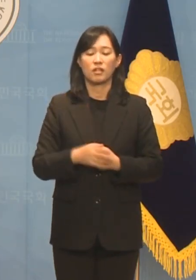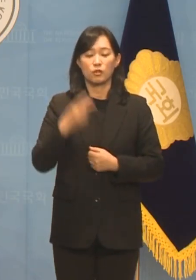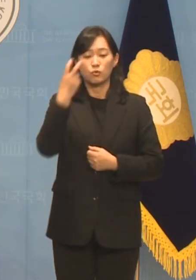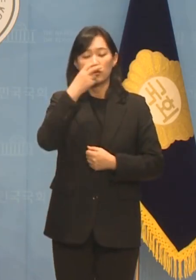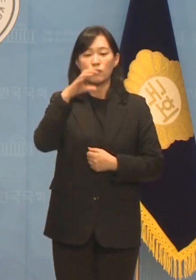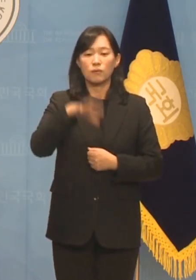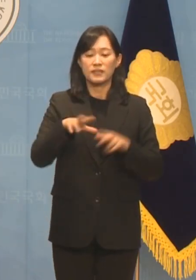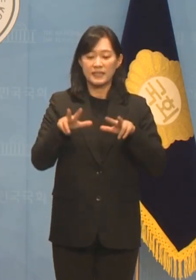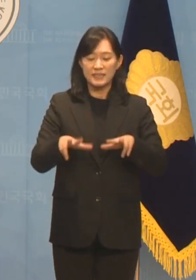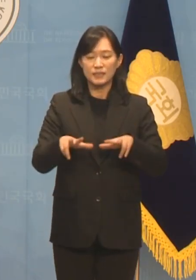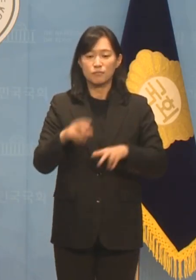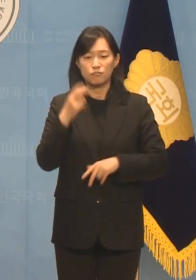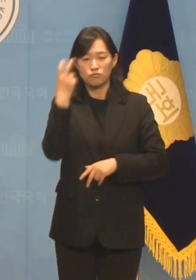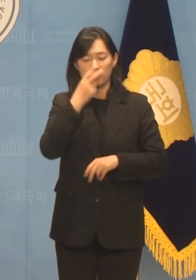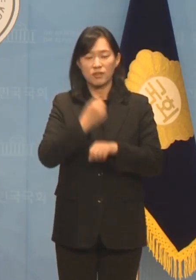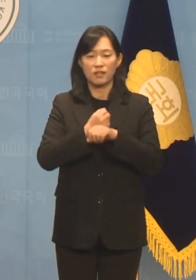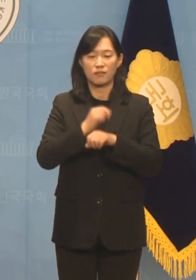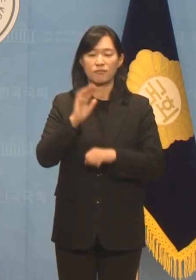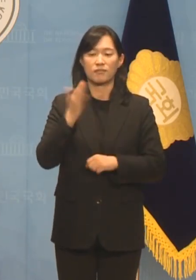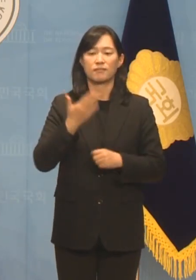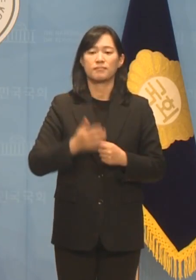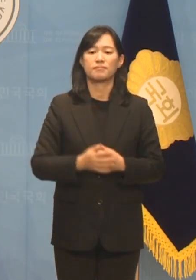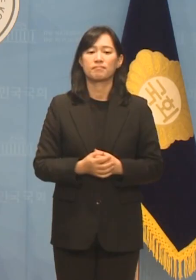수사기관은 당장 수사에 나서야 합니다.